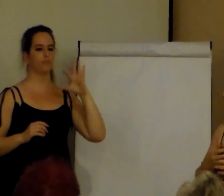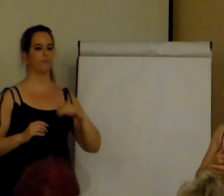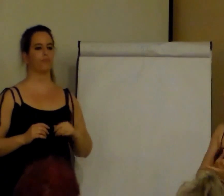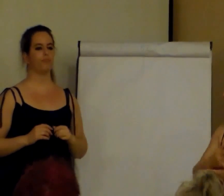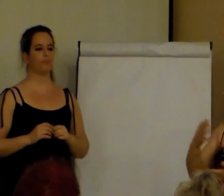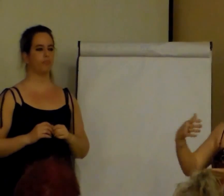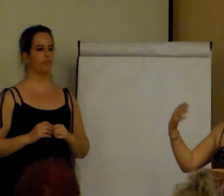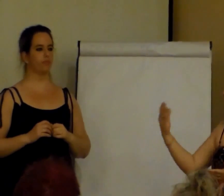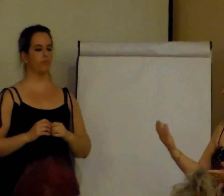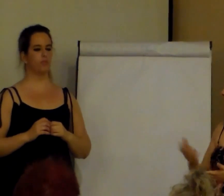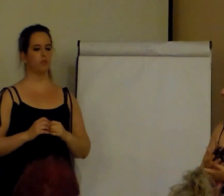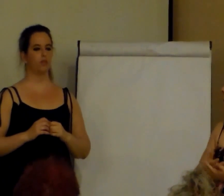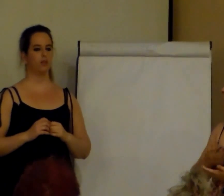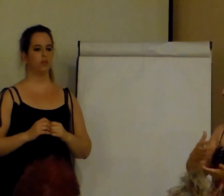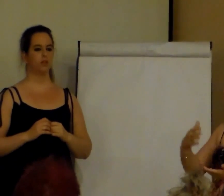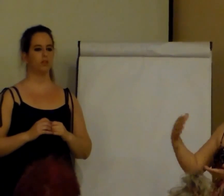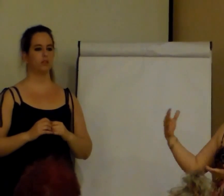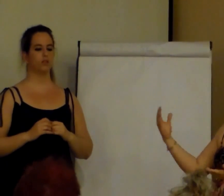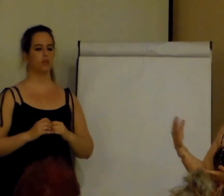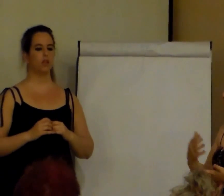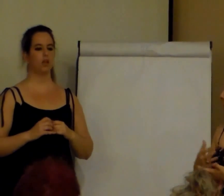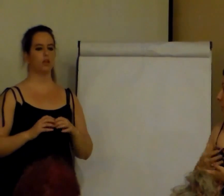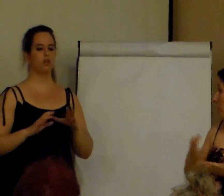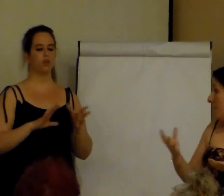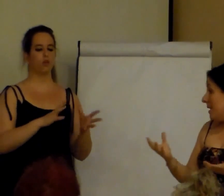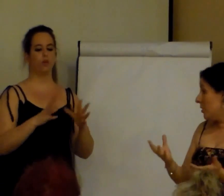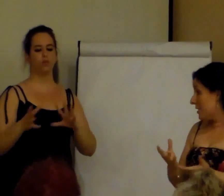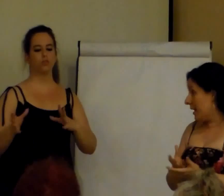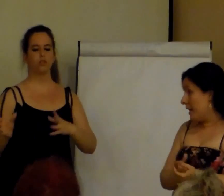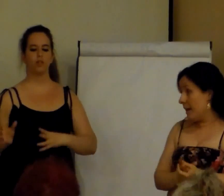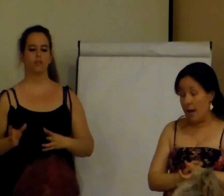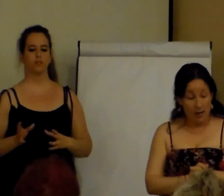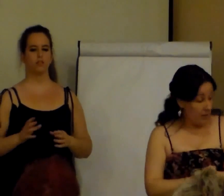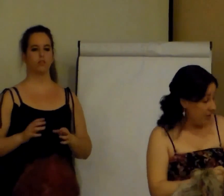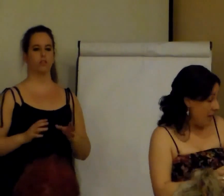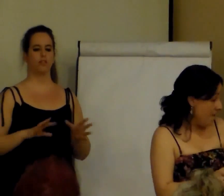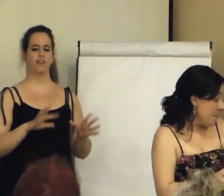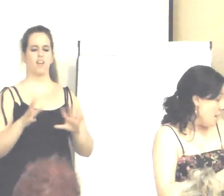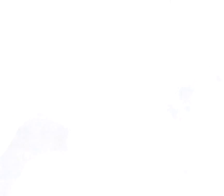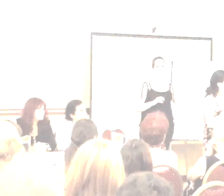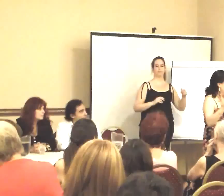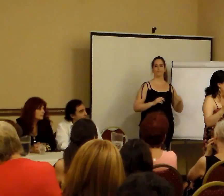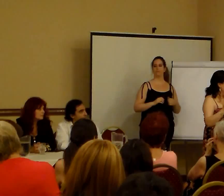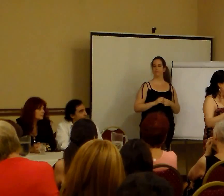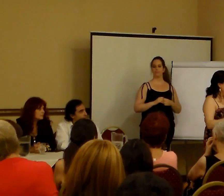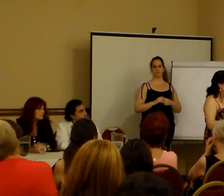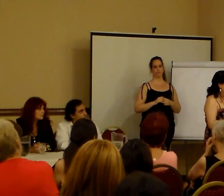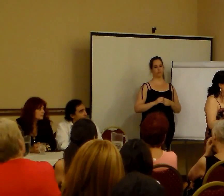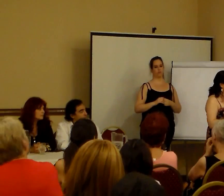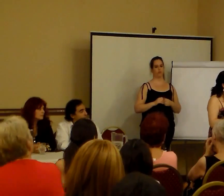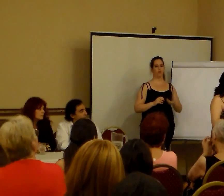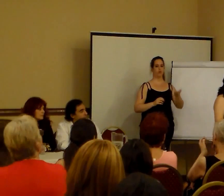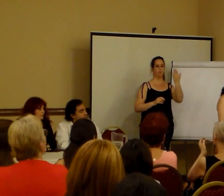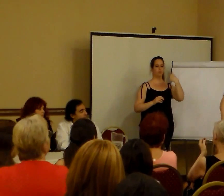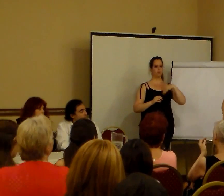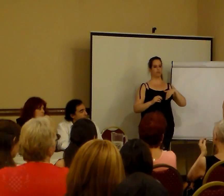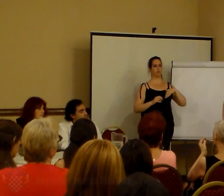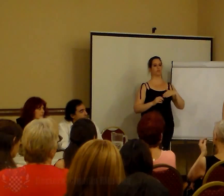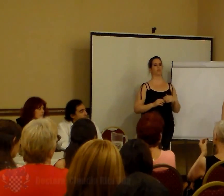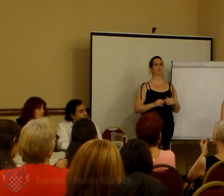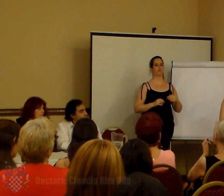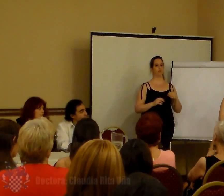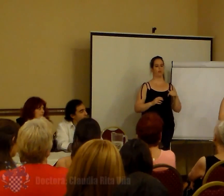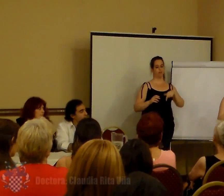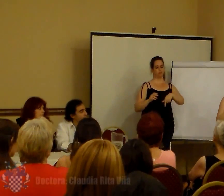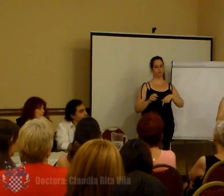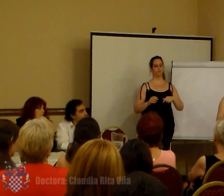bueno, hay cosas que son muy raras y poco conocidas por los médicos en general. Volviendo a la fibromialgia, hay